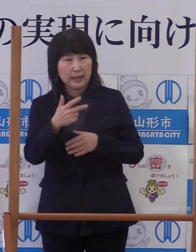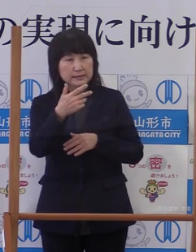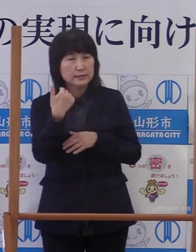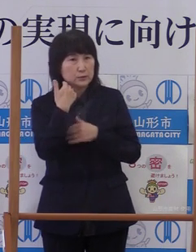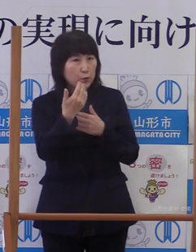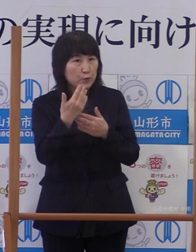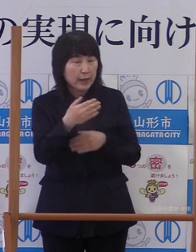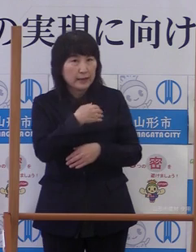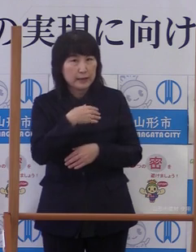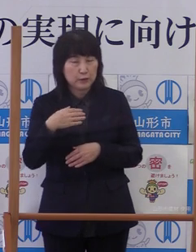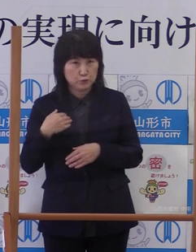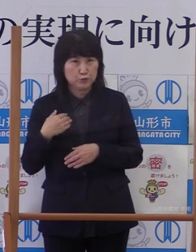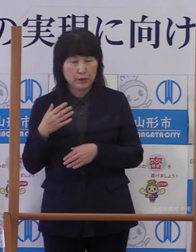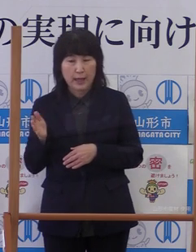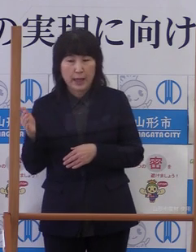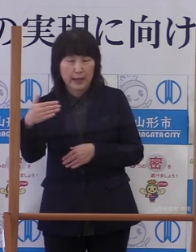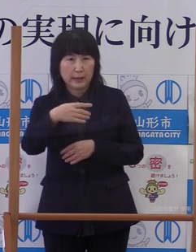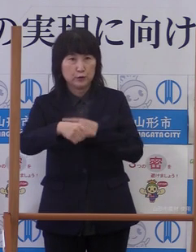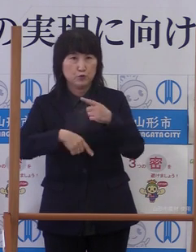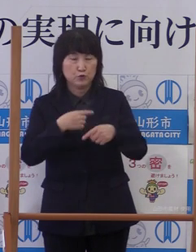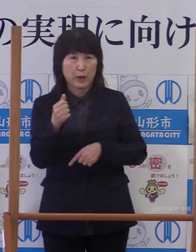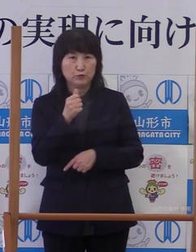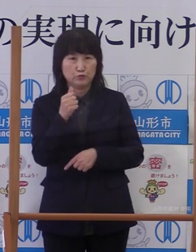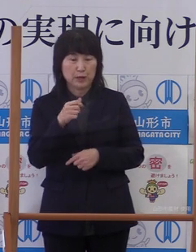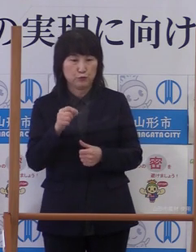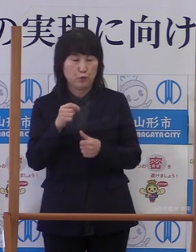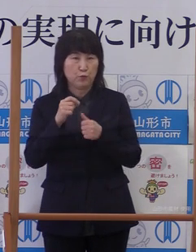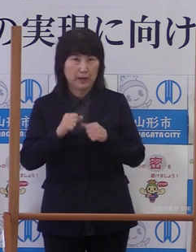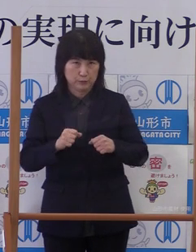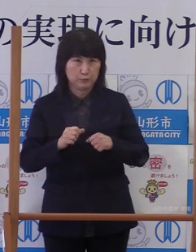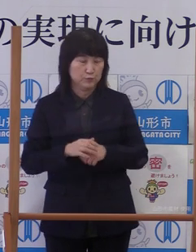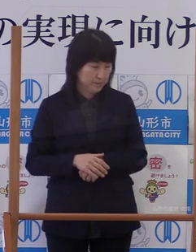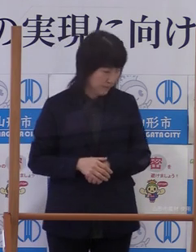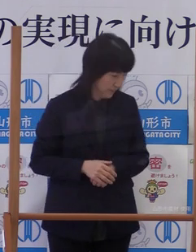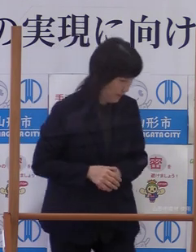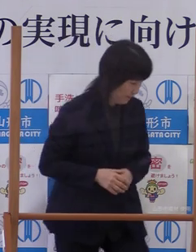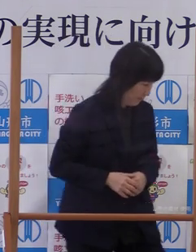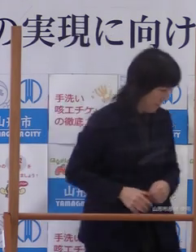問い合わせができる遠隔手話通訳を実施いたします。